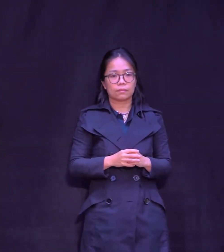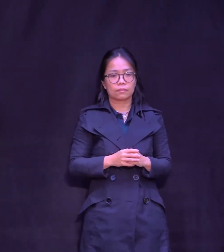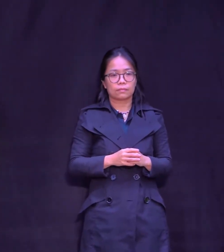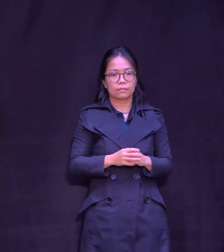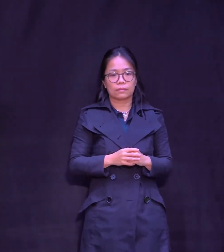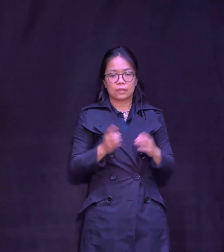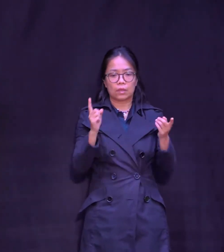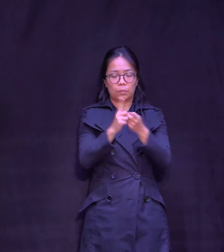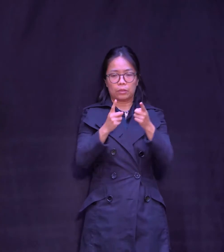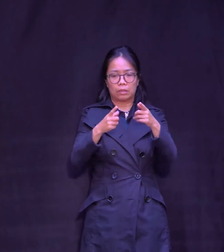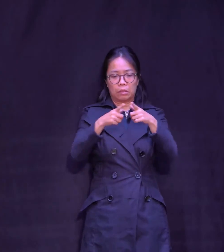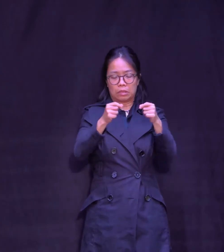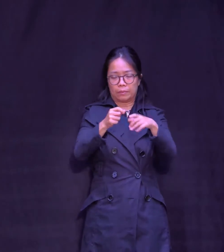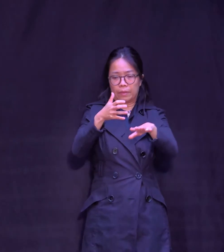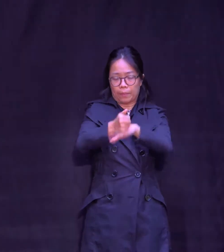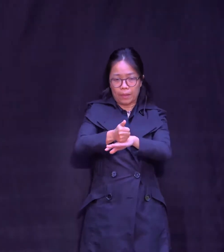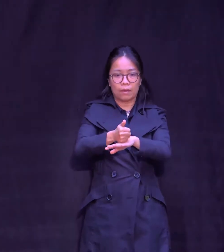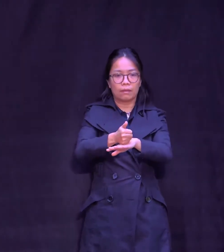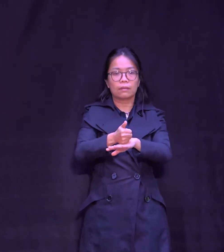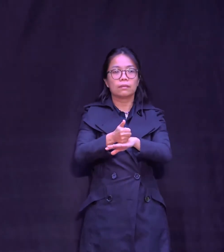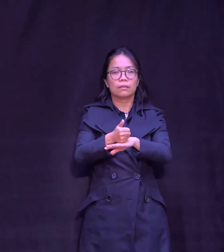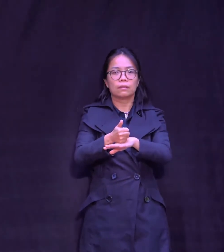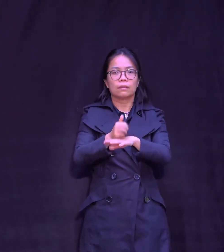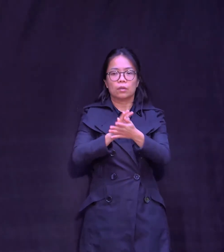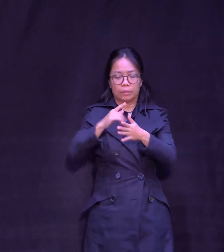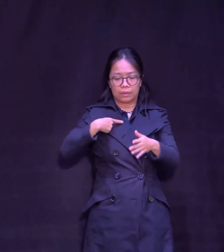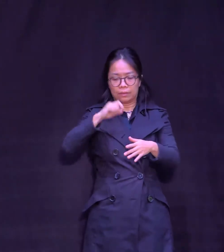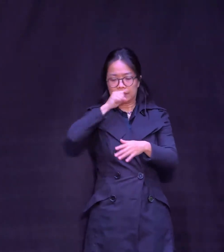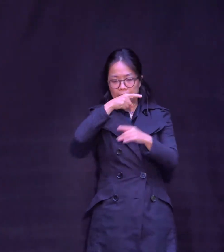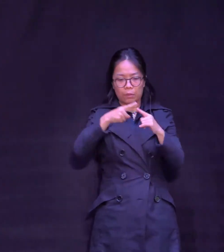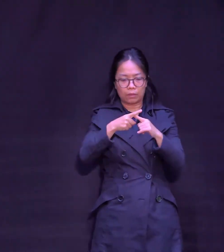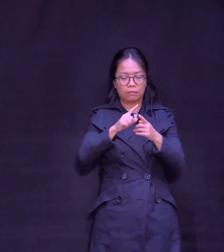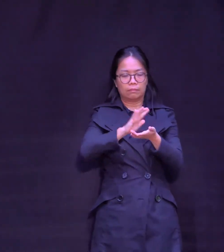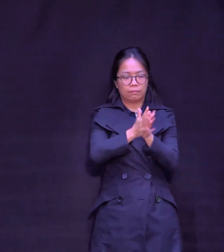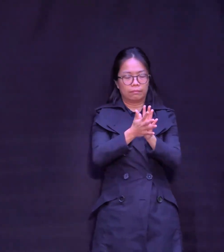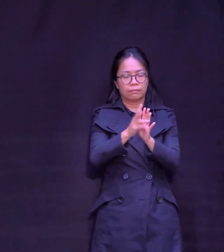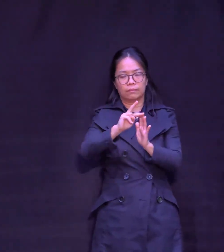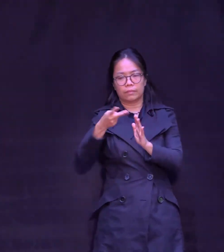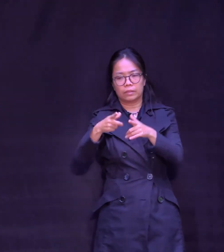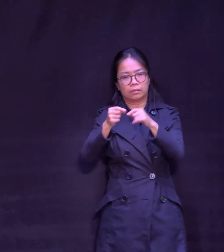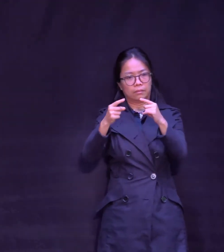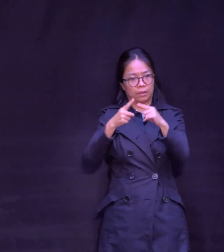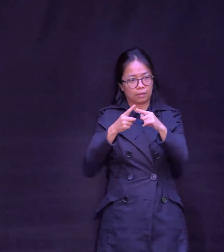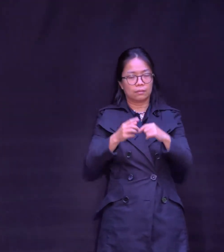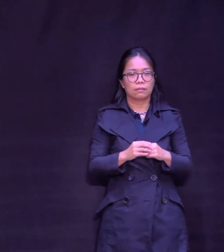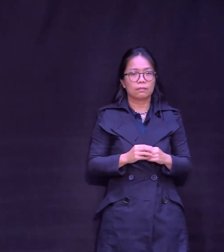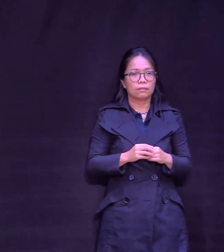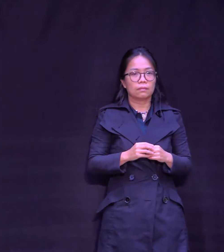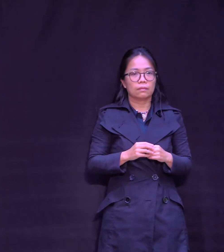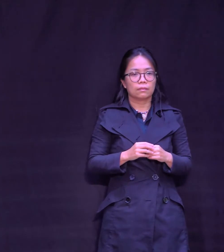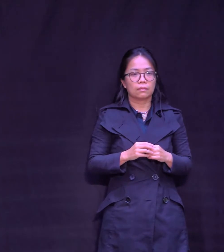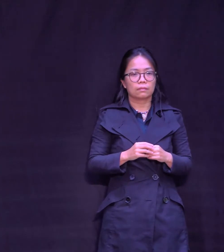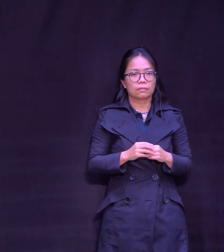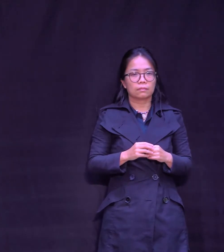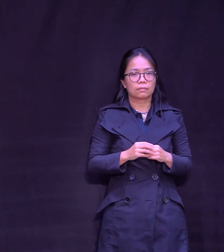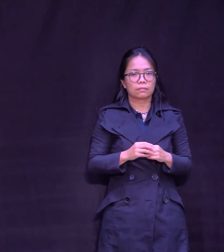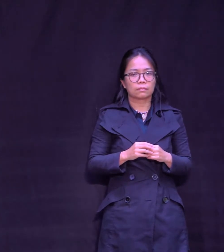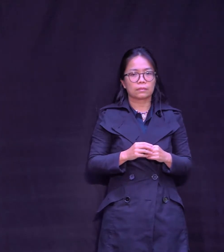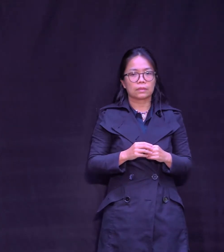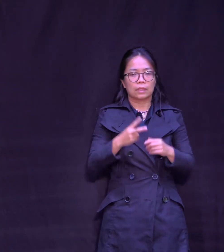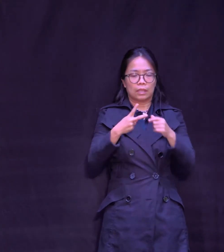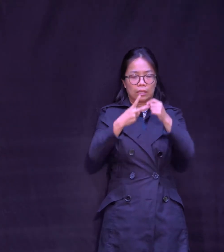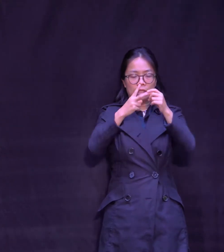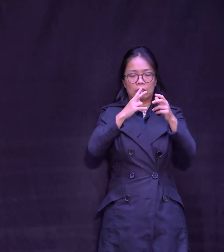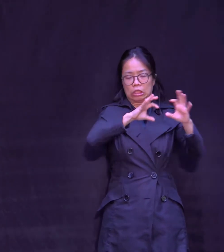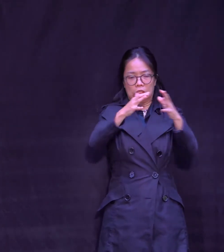经过日本的殖民，咱对于台湾人变成日本人。其实大战的结